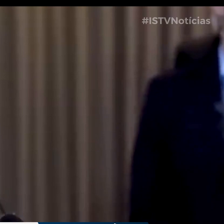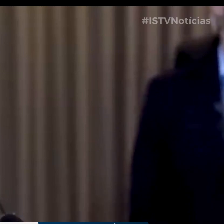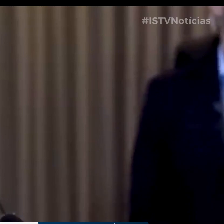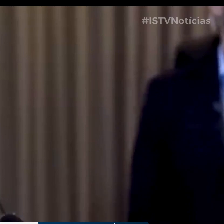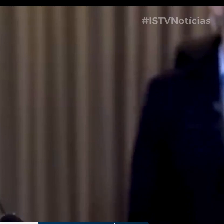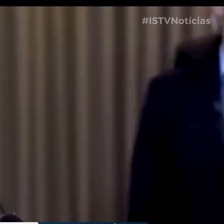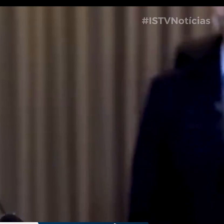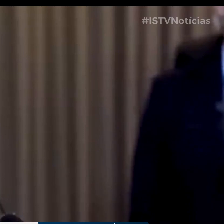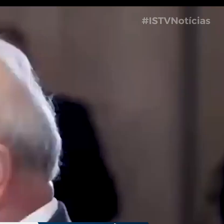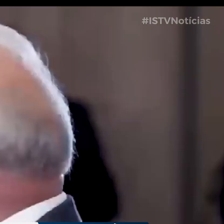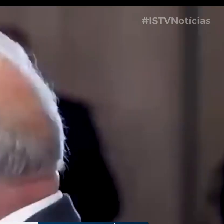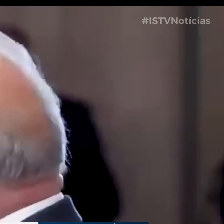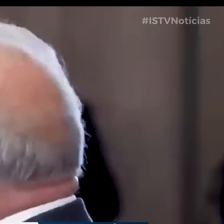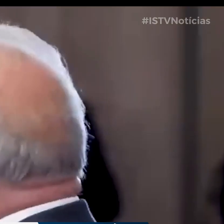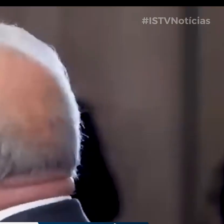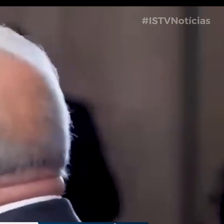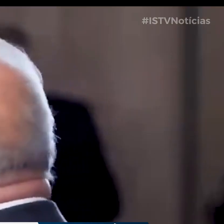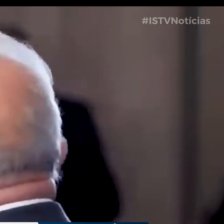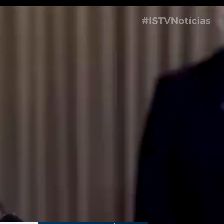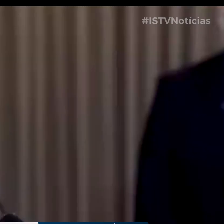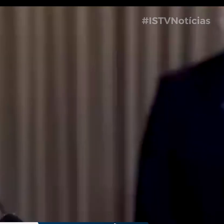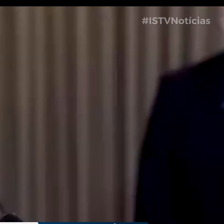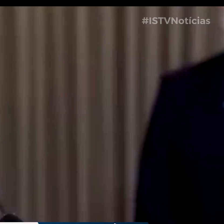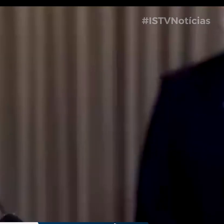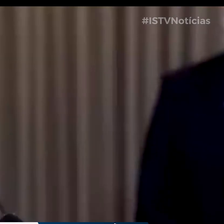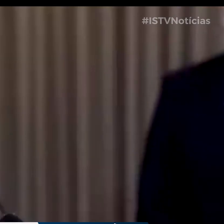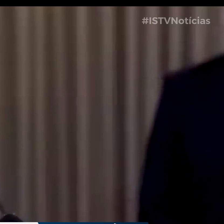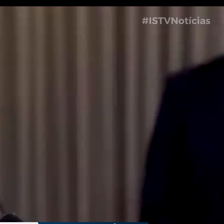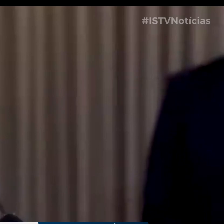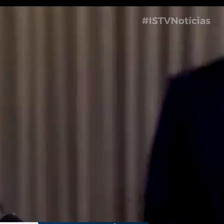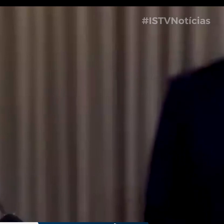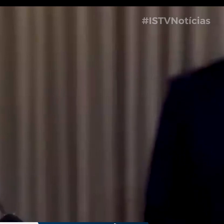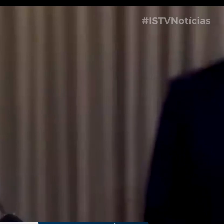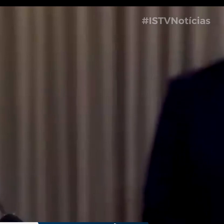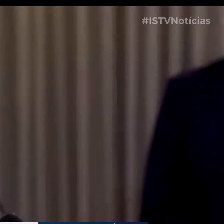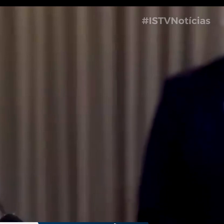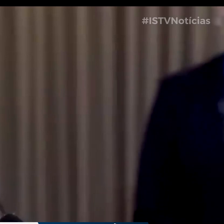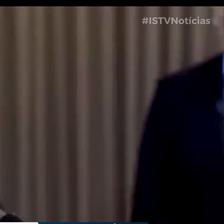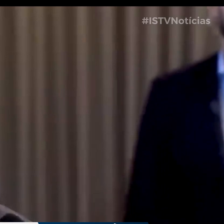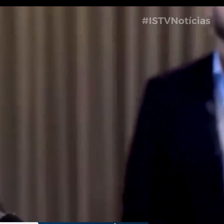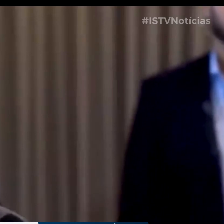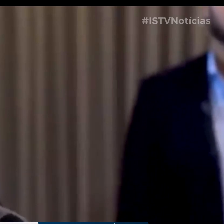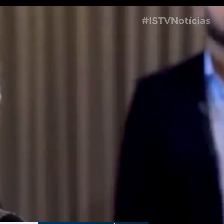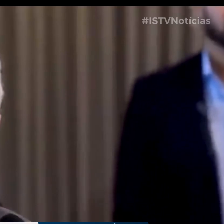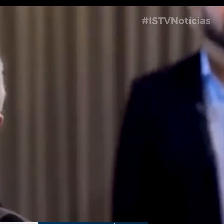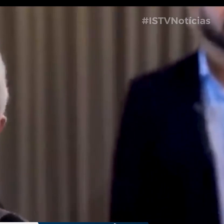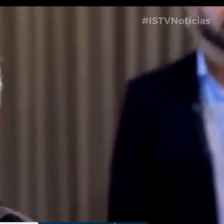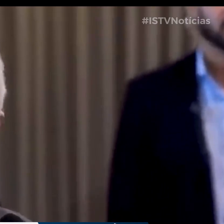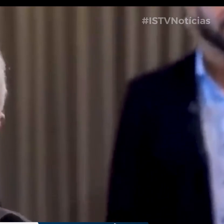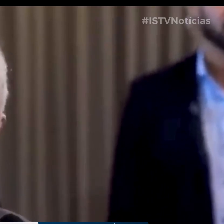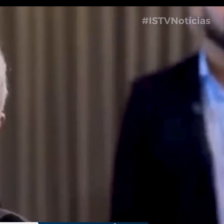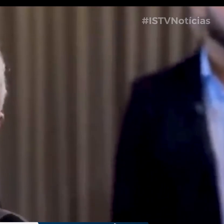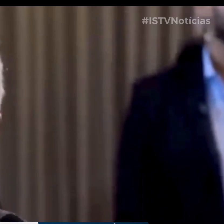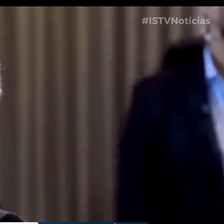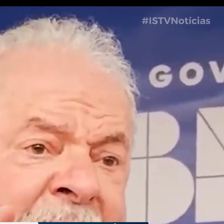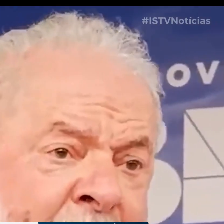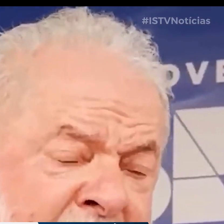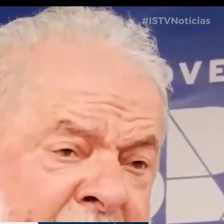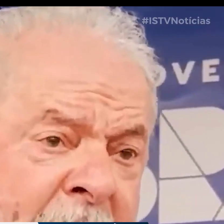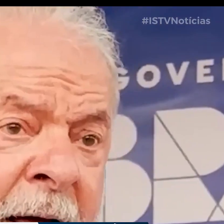Lula como ótimo ou bom os que classificam Como regular são 37%, enquanto aqueles que